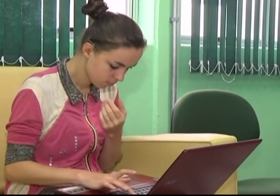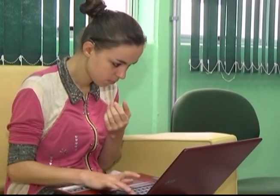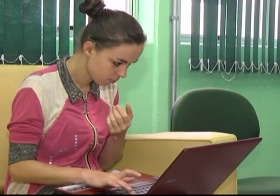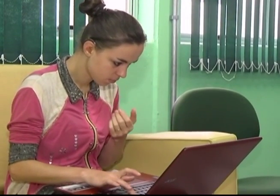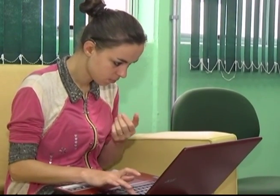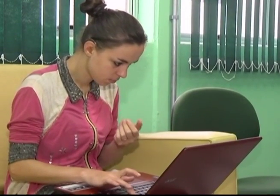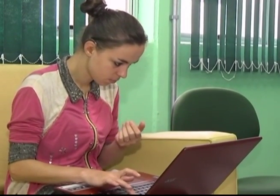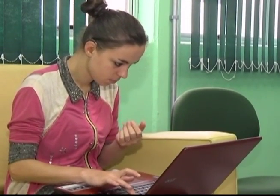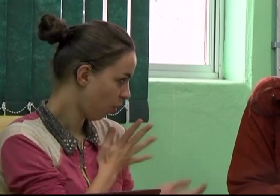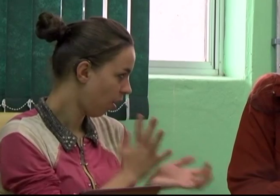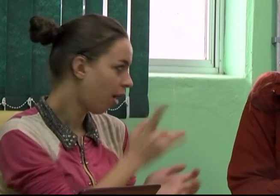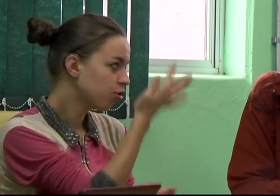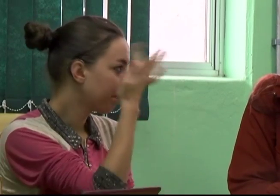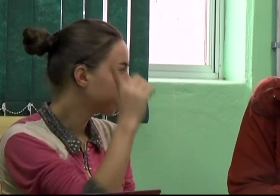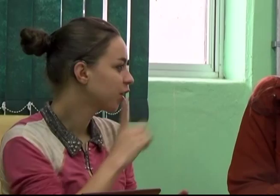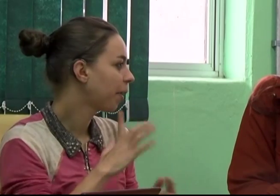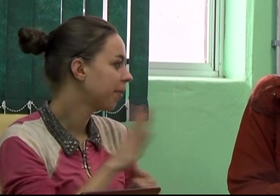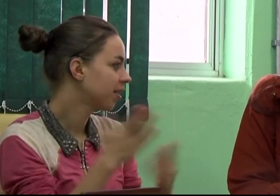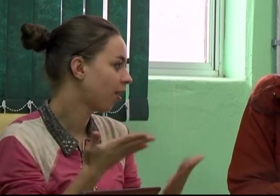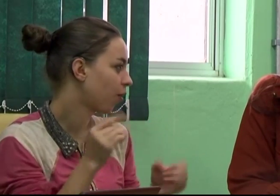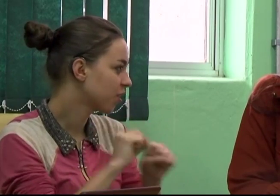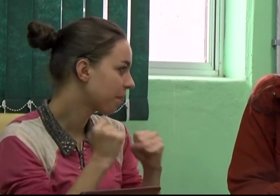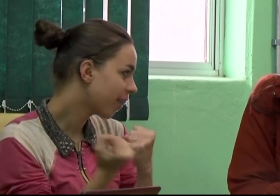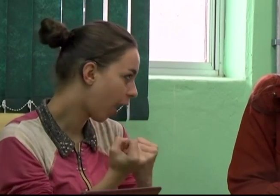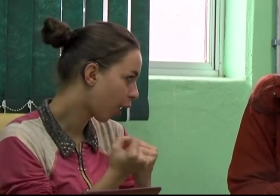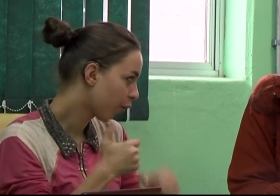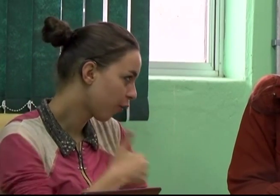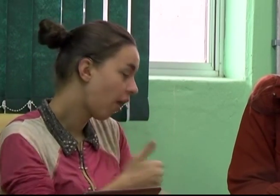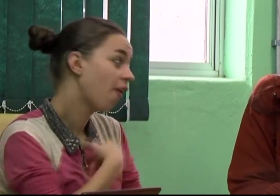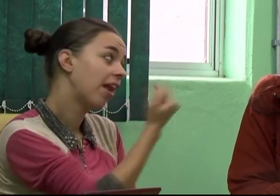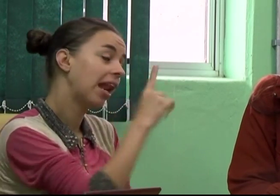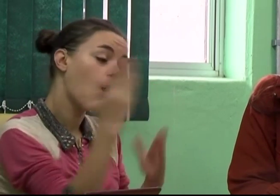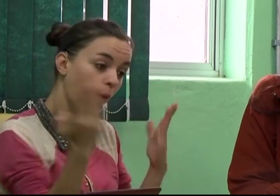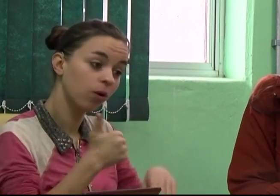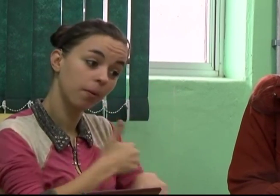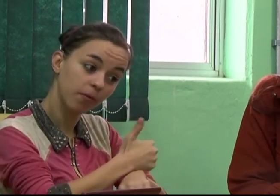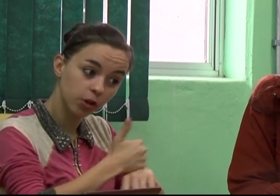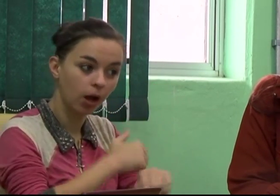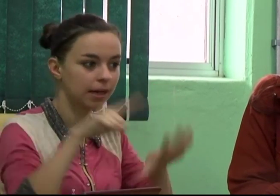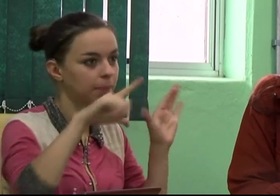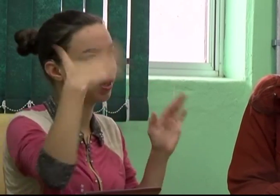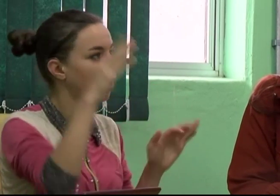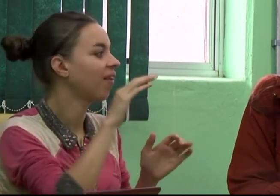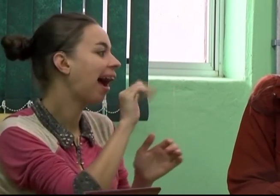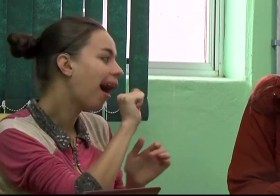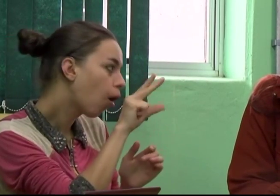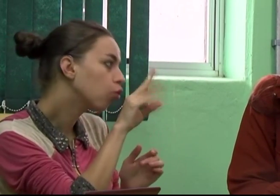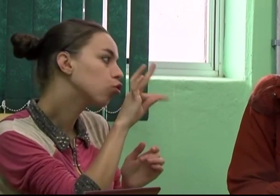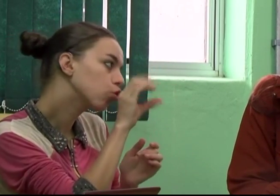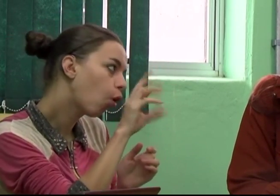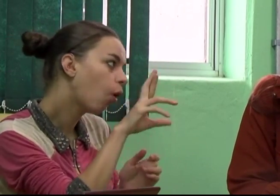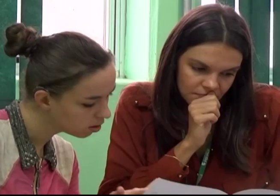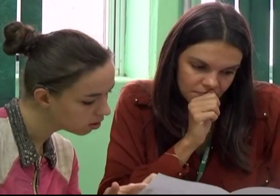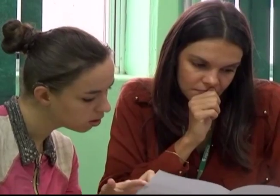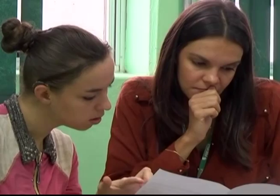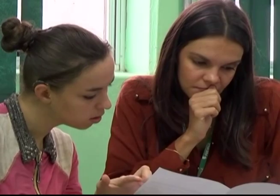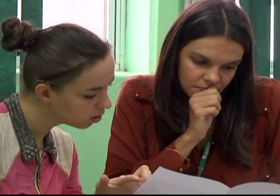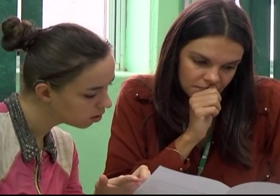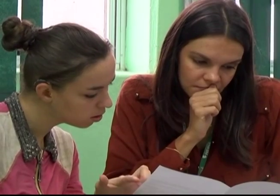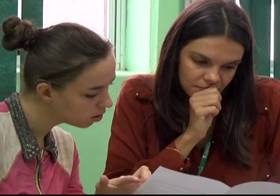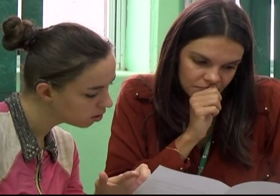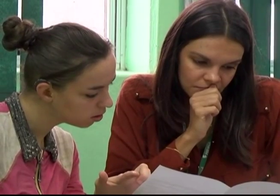todos somos iguais perante a lei. Dessa maneira, a inclusão de portadores de deficiência garante que todos convivam com igualdade.